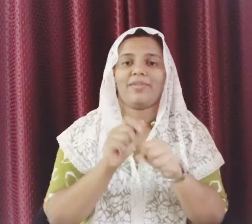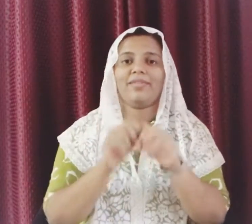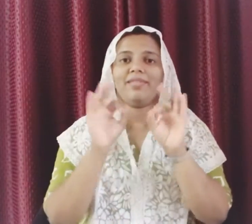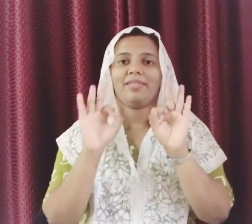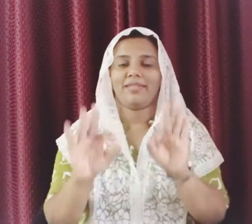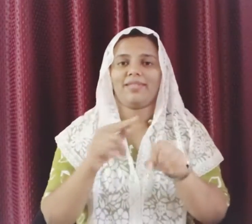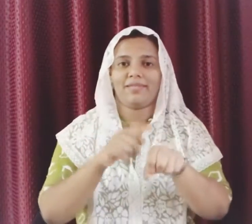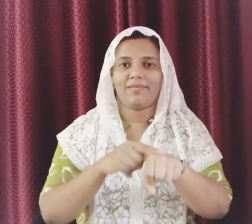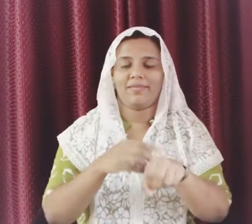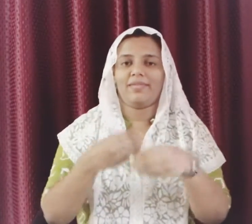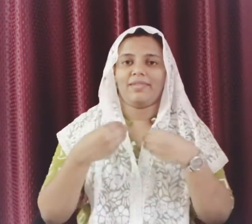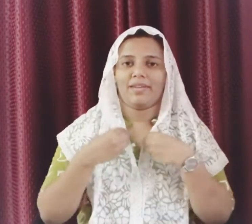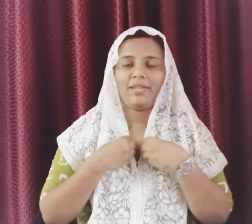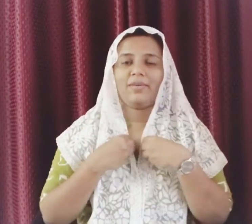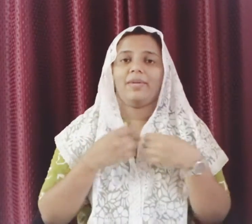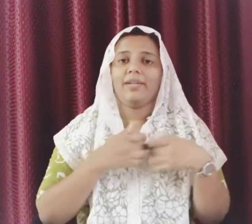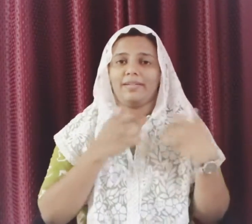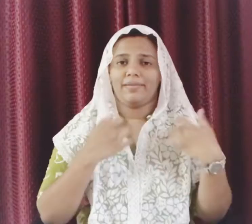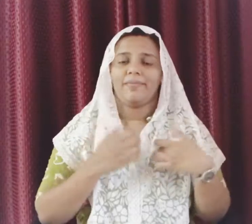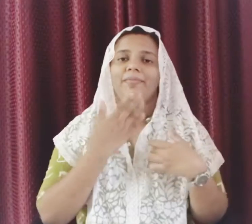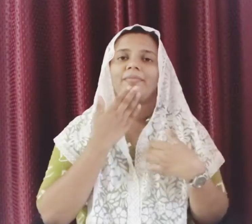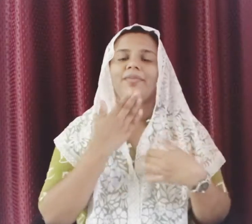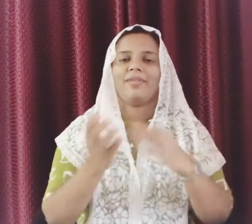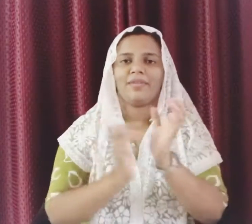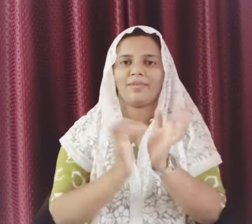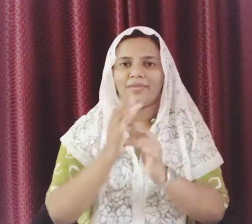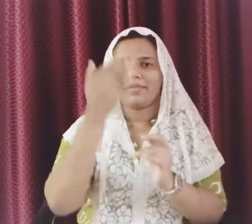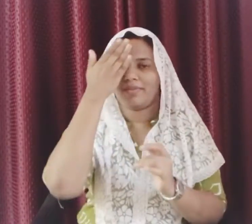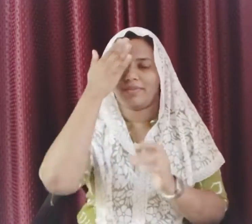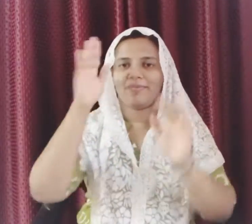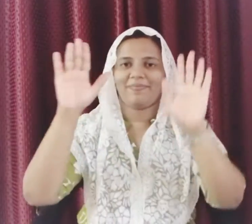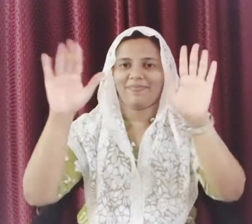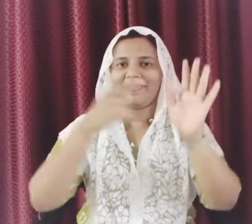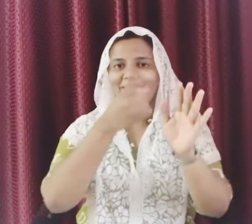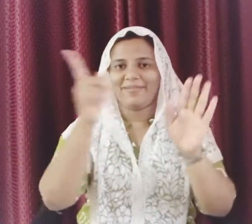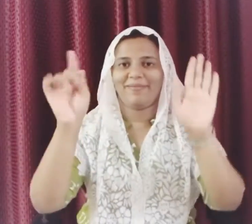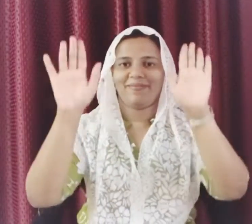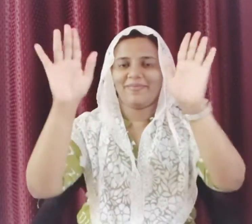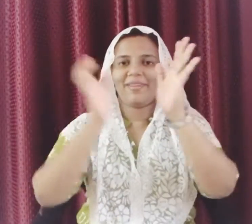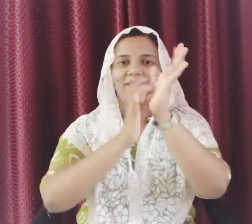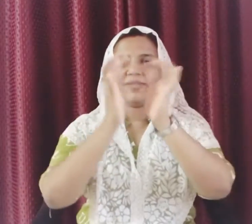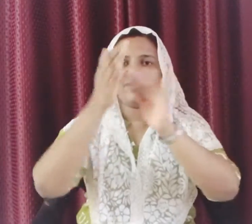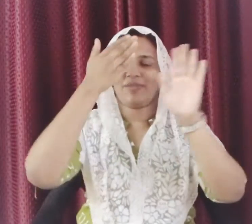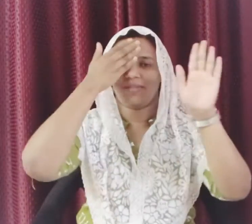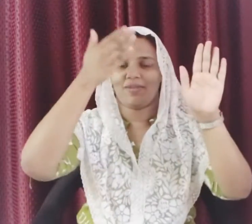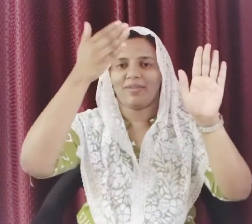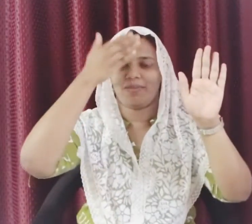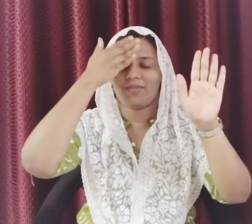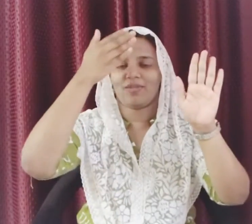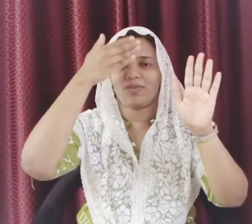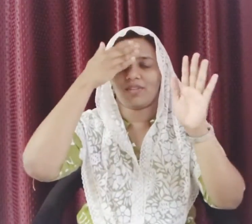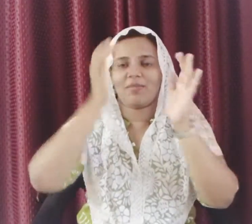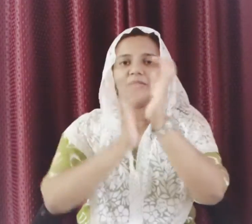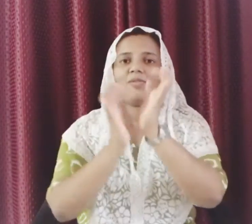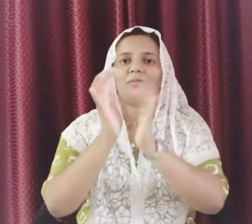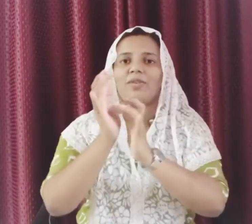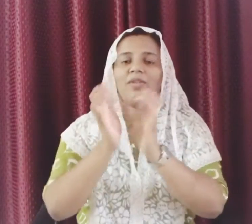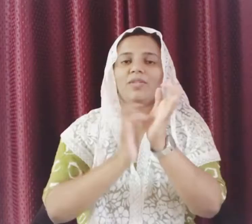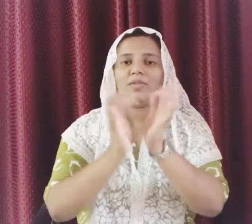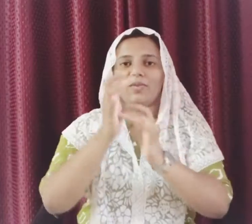നല്ല അവസരങ്ങൾക്കായിട്ട് നമുക്ക് നന്ദിയുള്ള ഹൃദയത്തോടെ കർത്താവിനെ സ്തോത്രം ചെയ്യാം. കരങ്ങളെയൊക്കെ ഉയർത്തി കർത്താവിനെ സ്തോത്രം പറഞ്ഞാൽ, സ്തോത്രം യേശുവേ, സ്തോത്രം പിതാവേ,